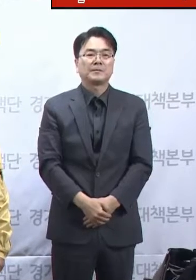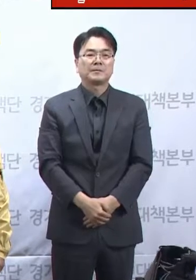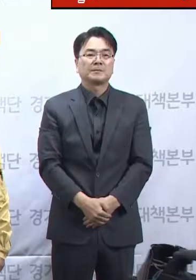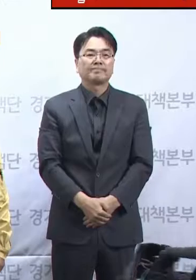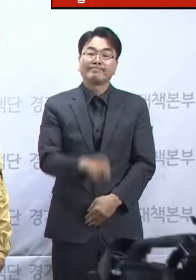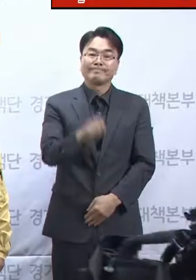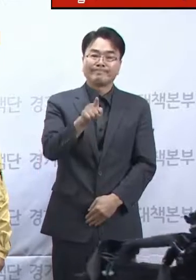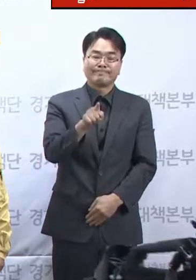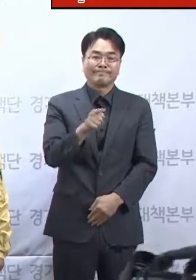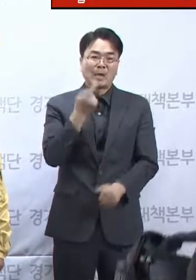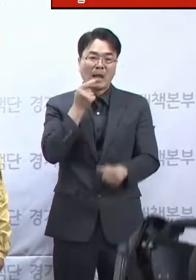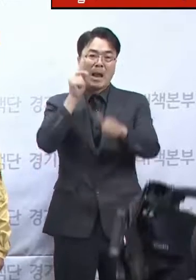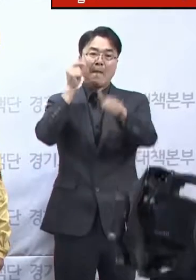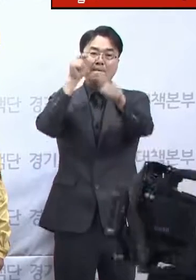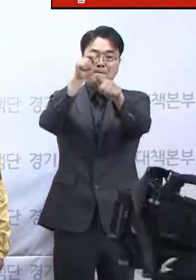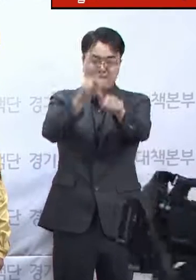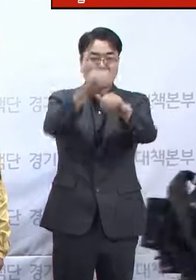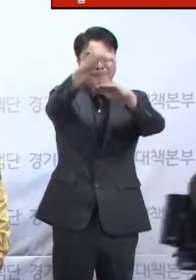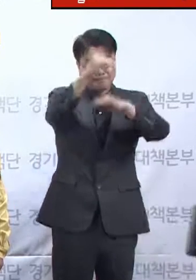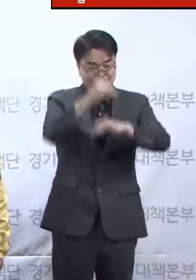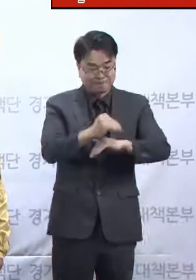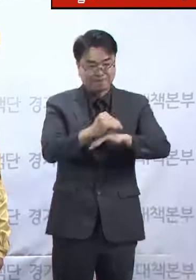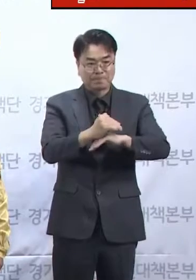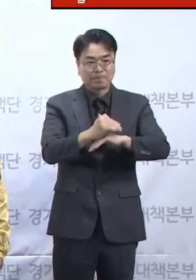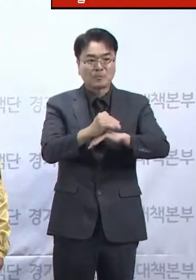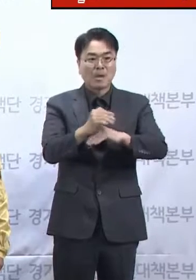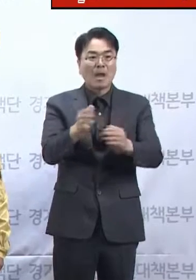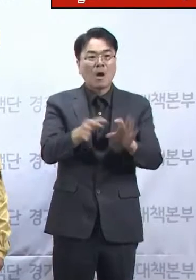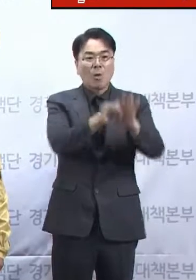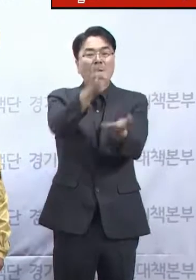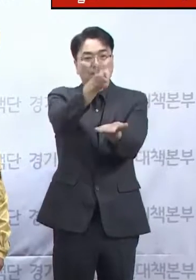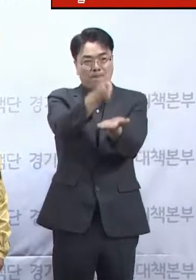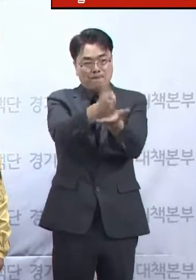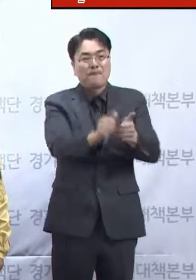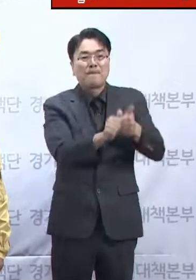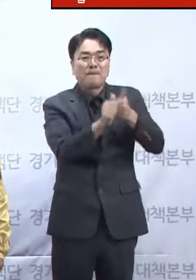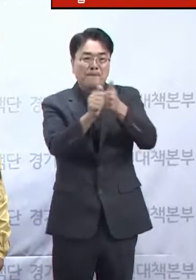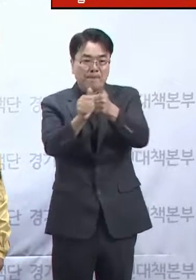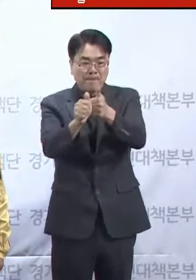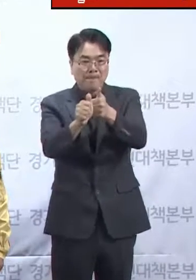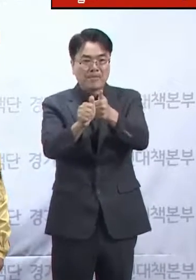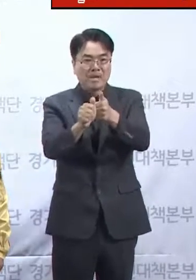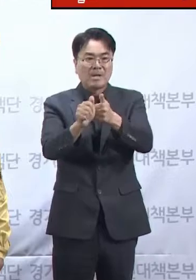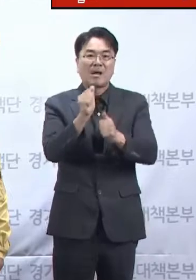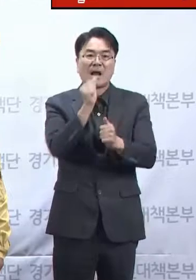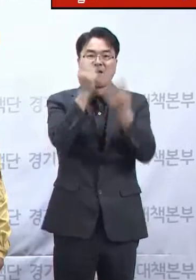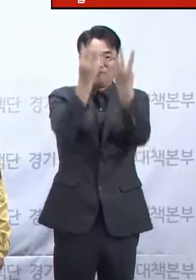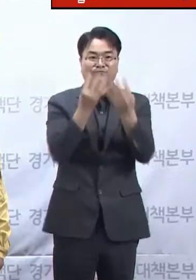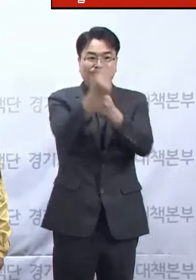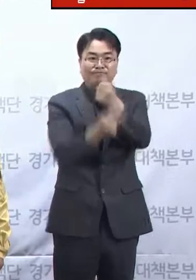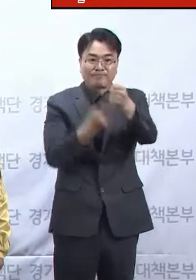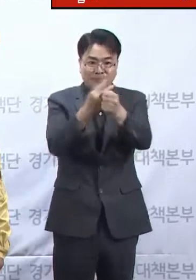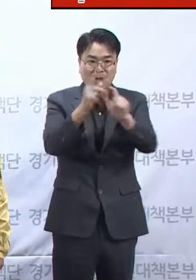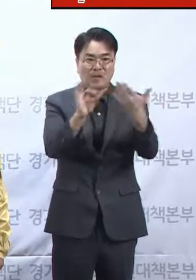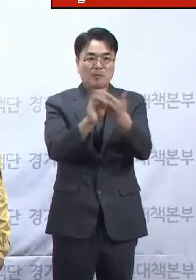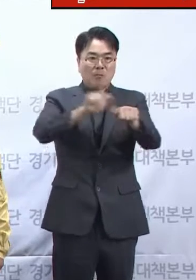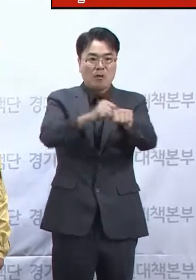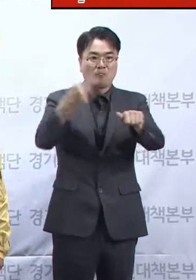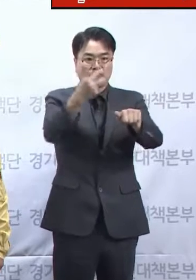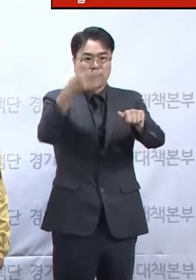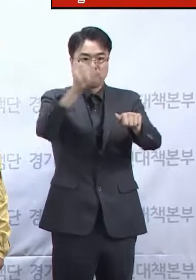이 행정명령은 감염병 관련 법령에 따라서 최대 징역 2년, 벌금 2천만